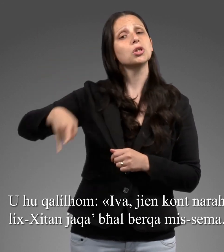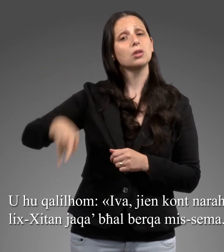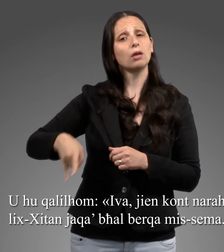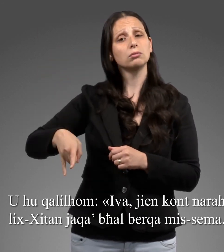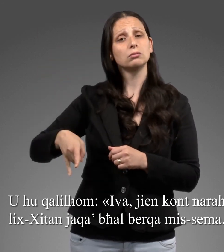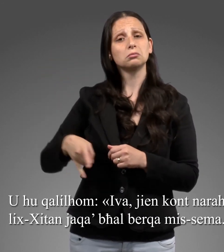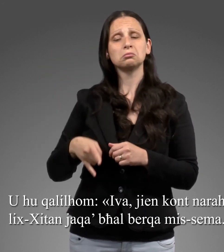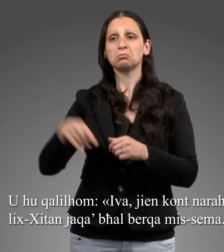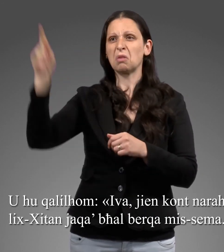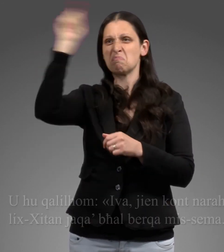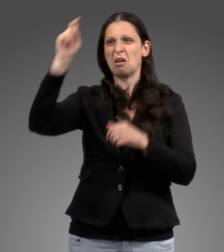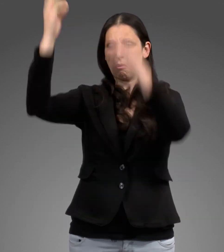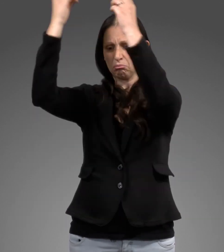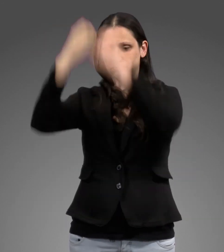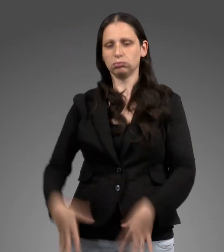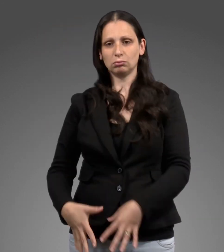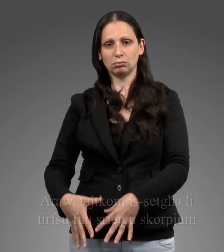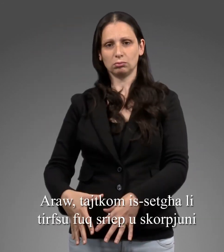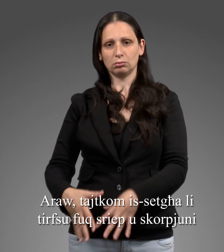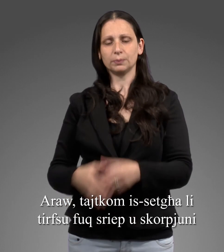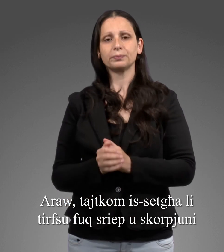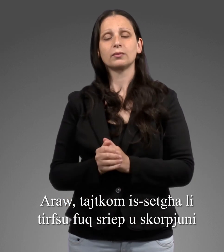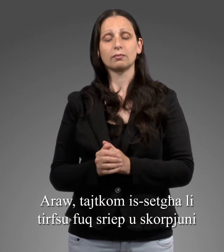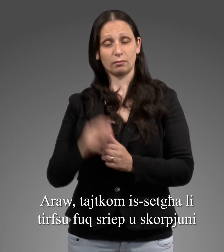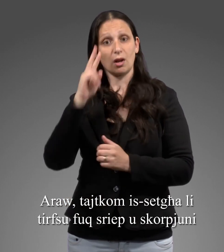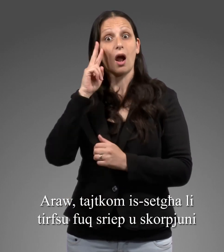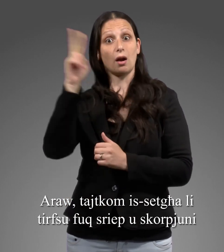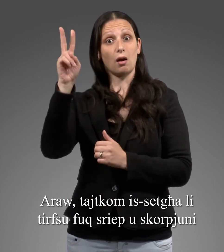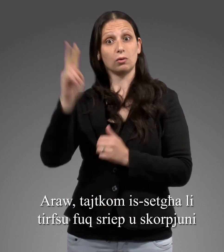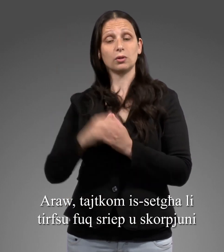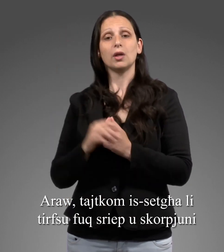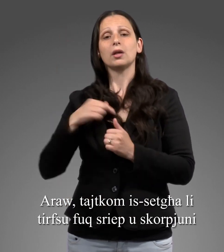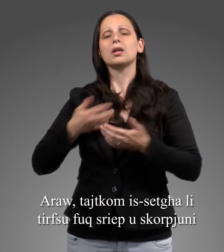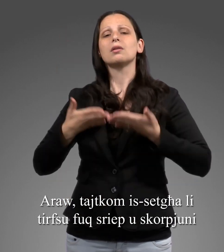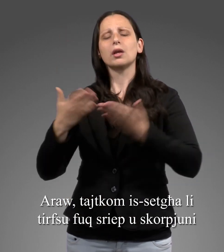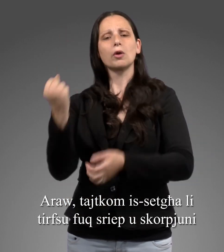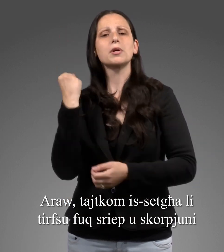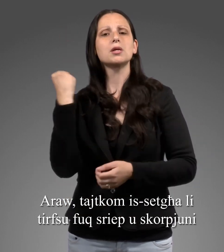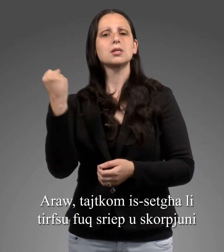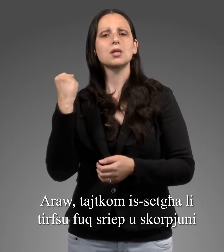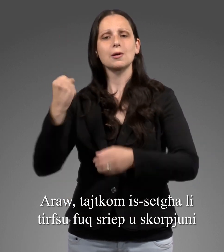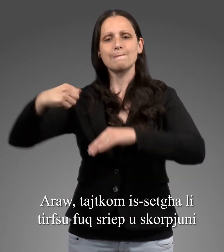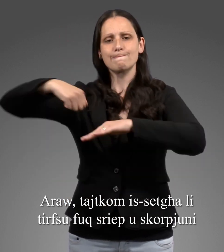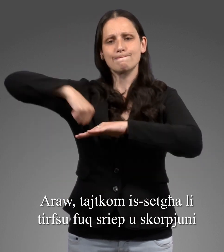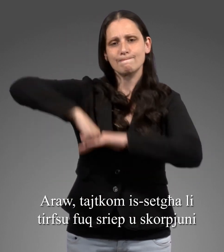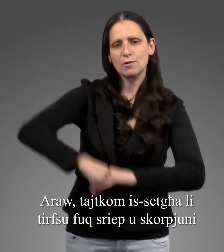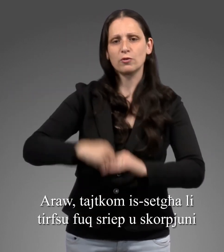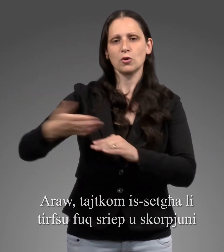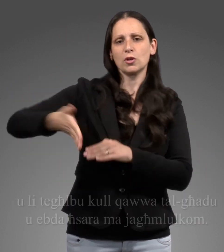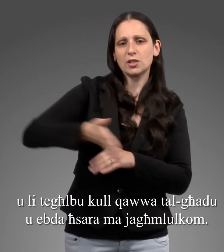bħal berqa mis-sema. Araw, tajtkom is-seta li tirfsu fuq sriep u skorpjuni u